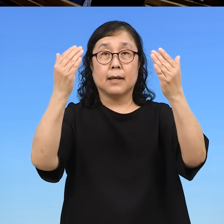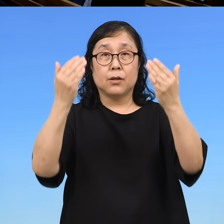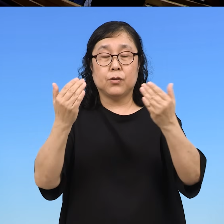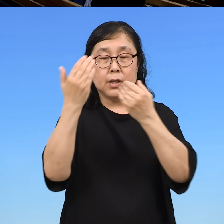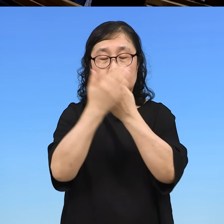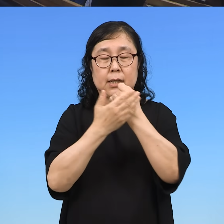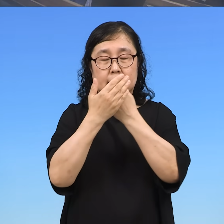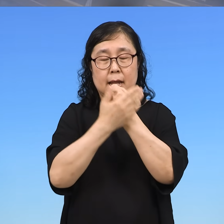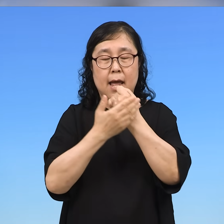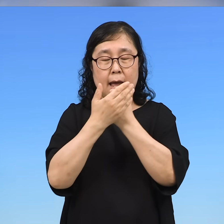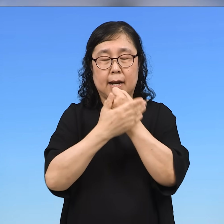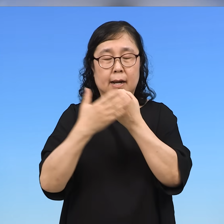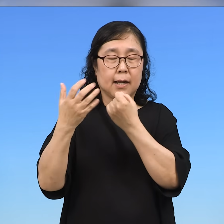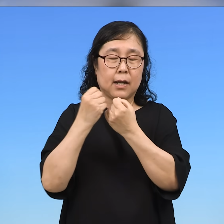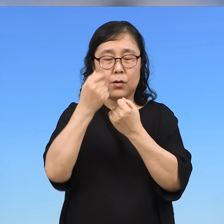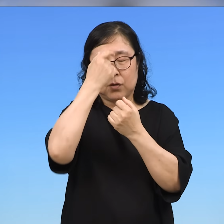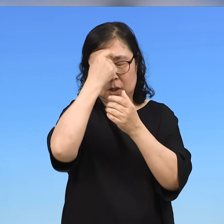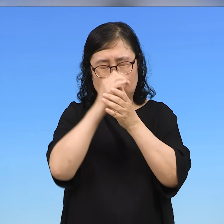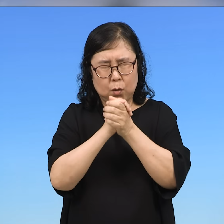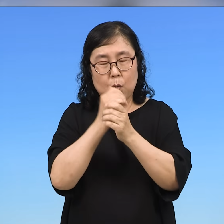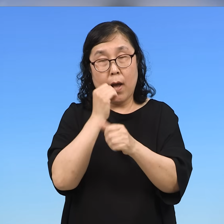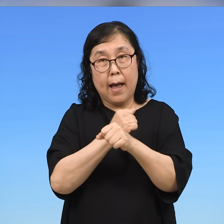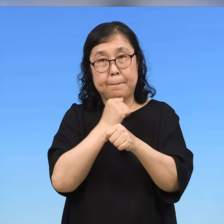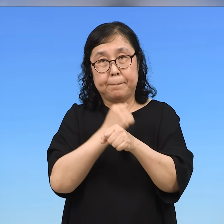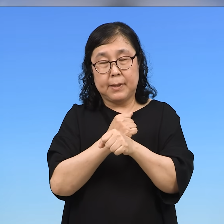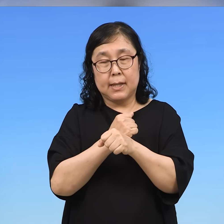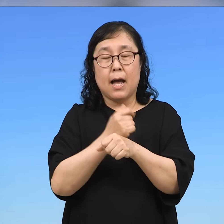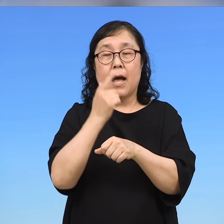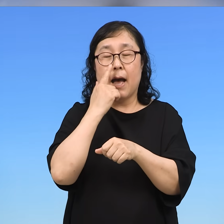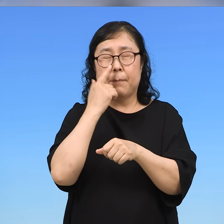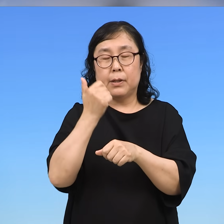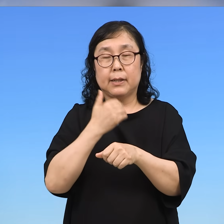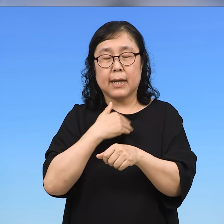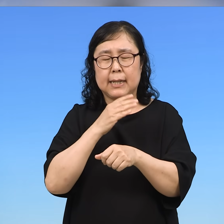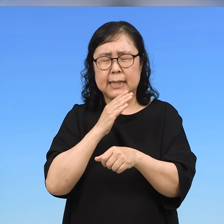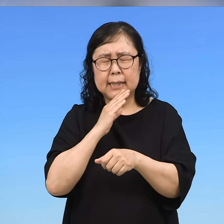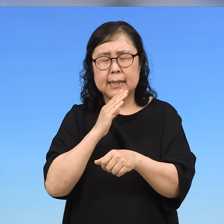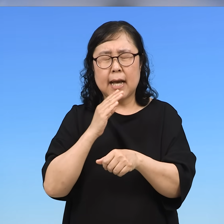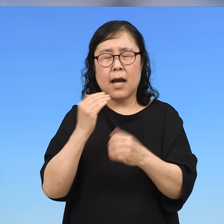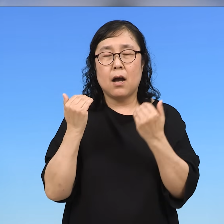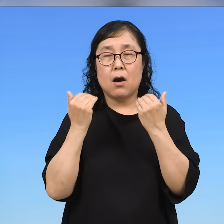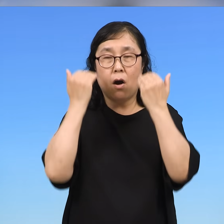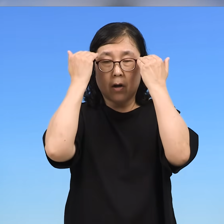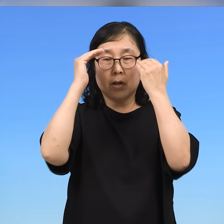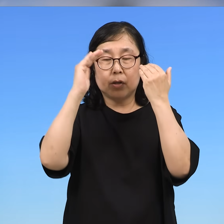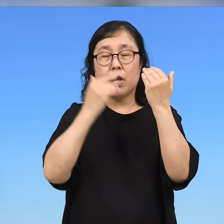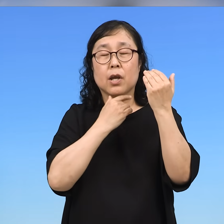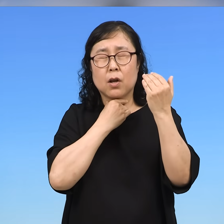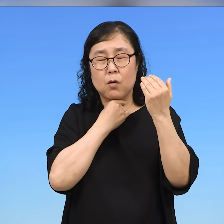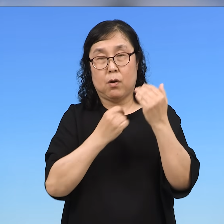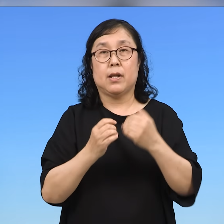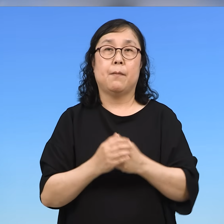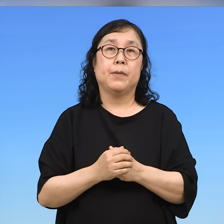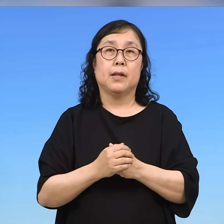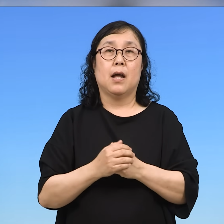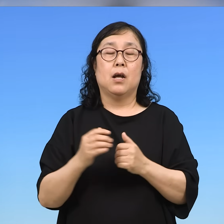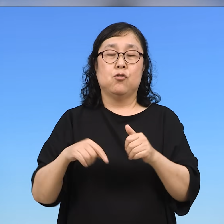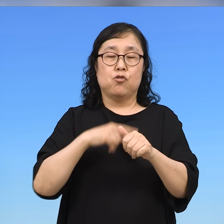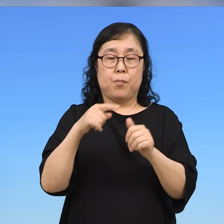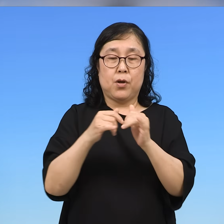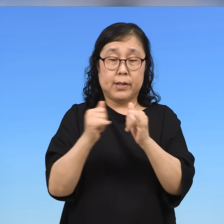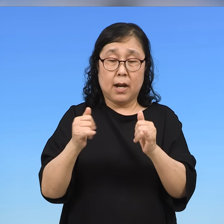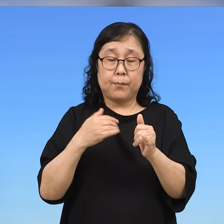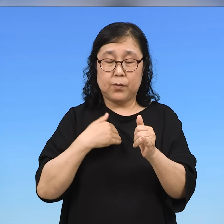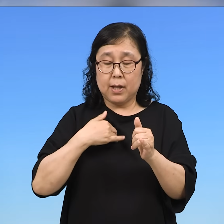각자에게 주시는 은혜를 가지고 기도하는데, 아버지, 정말 내가 어른이 되기 원합니다. 아버지 하나님, 그 주변 사람들과